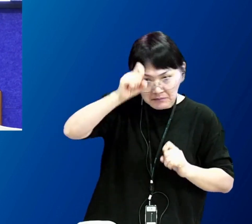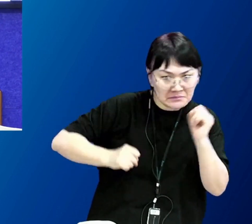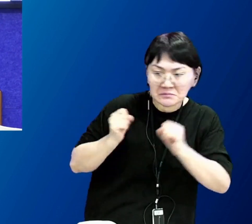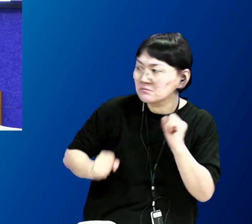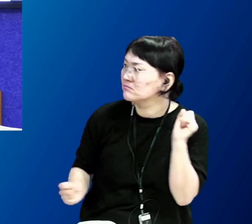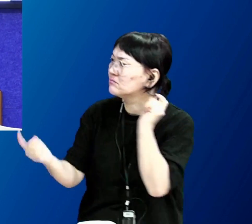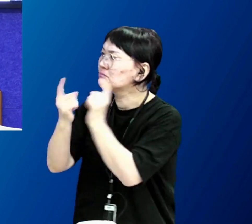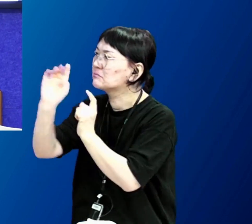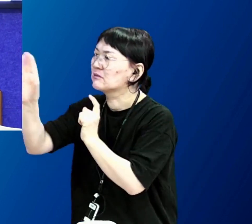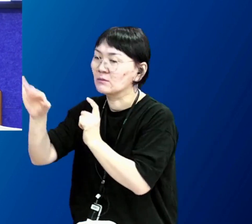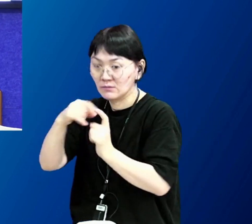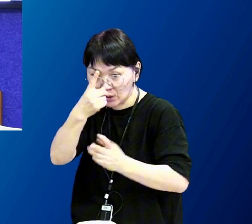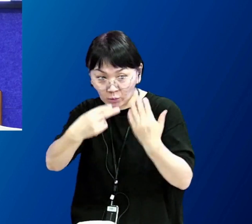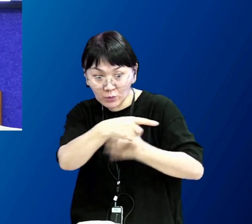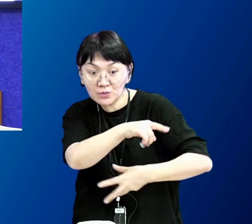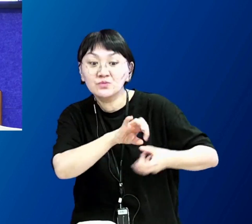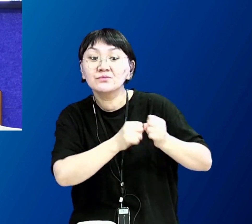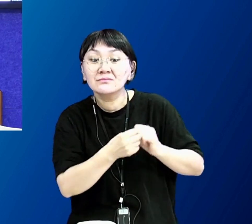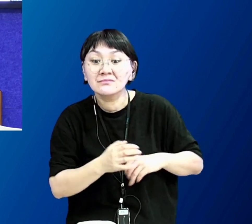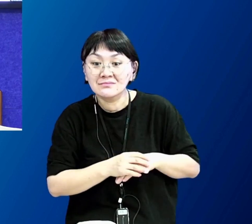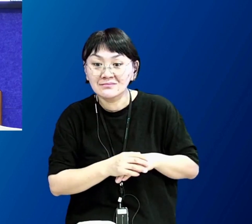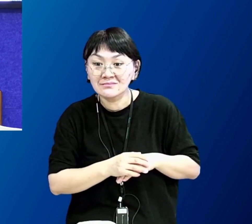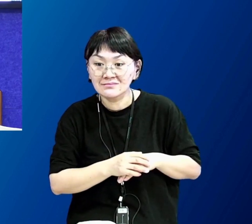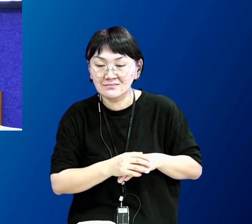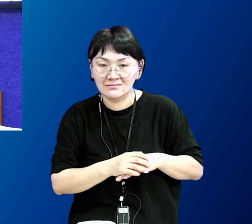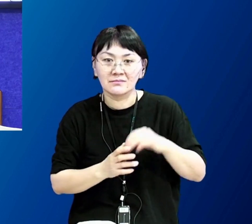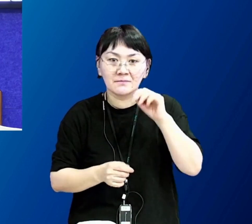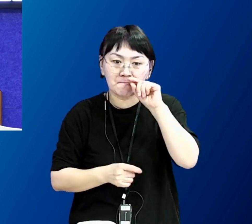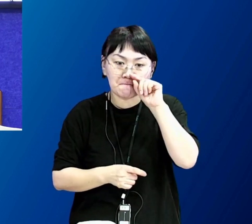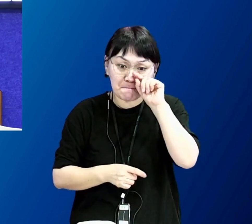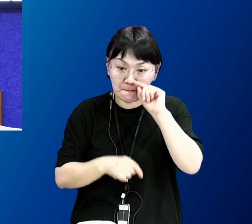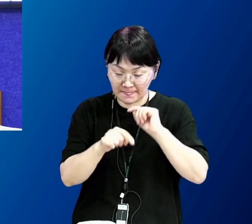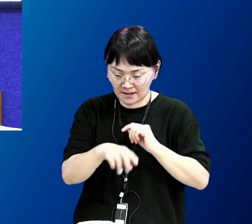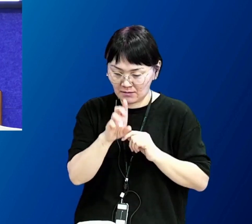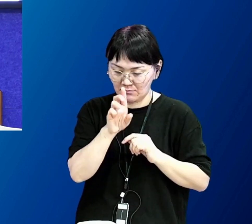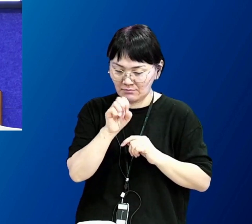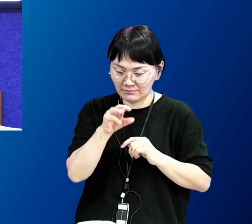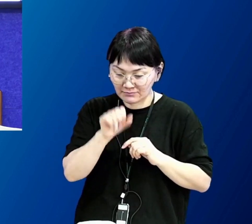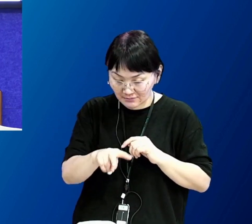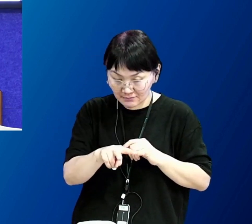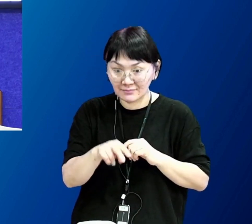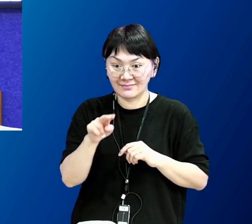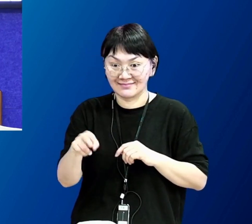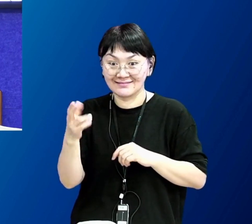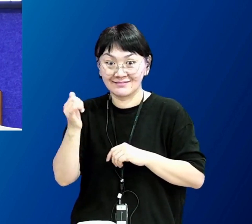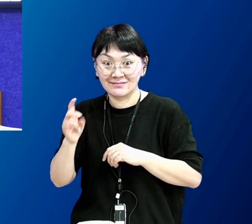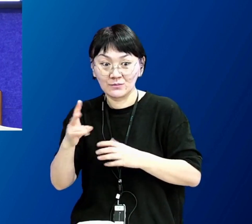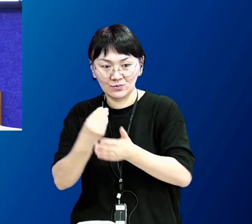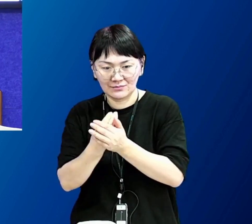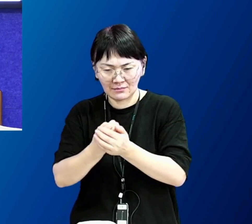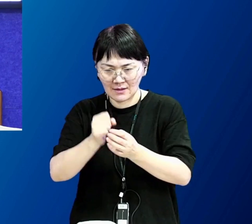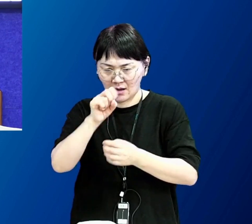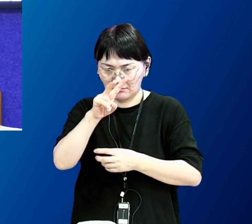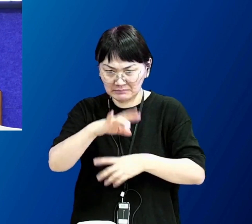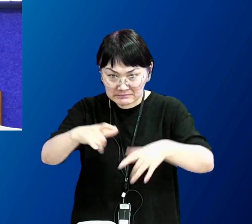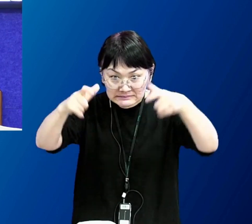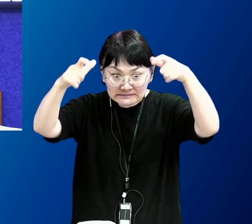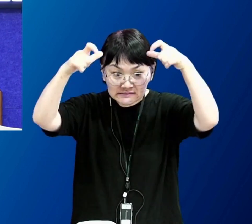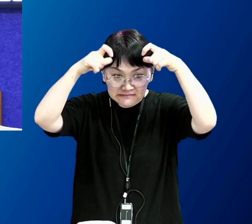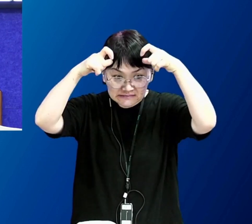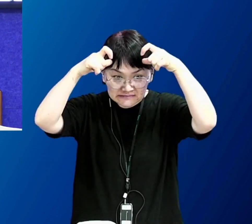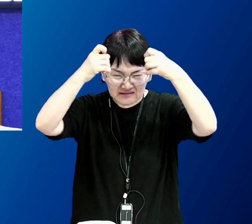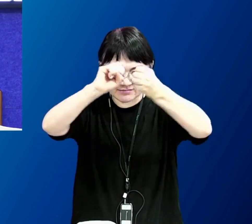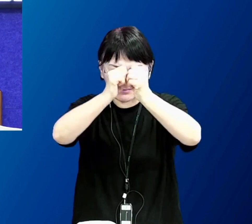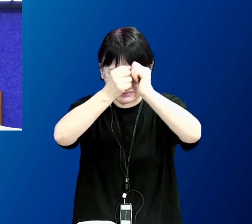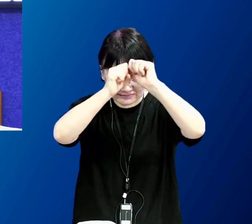хийсэн мэт хожим тэрээр хаан болсныхаа дараа бидэл болон битэл болон даанд алтан тугал босхон тагил өргсөн